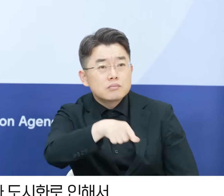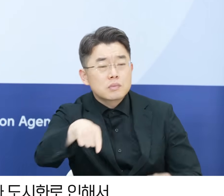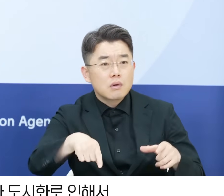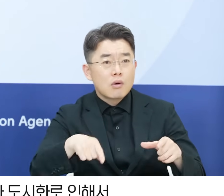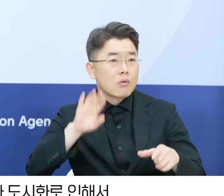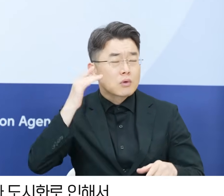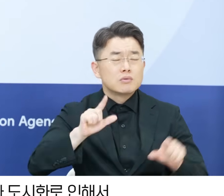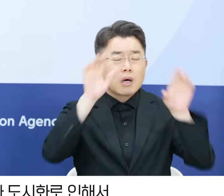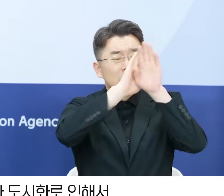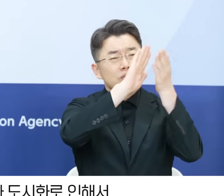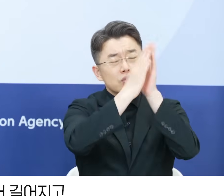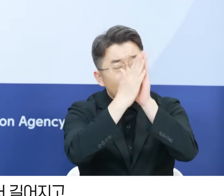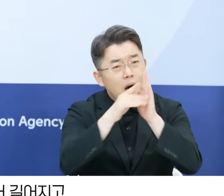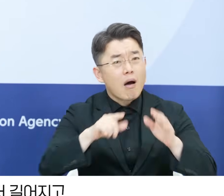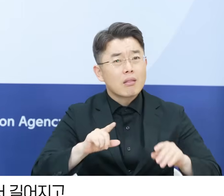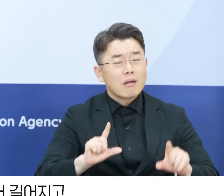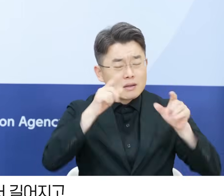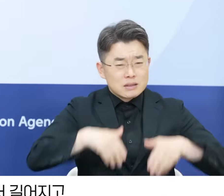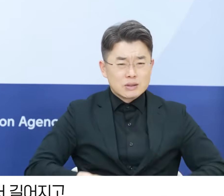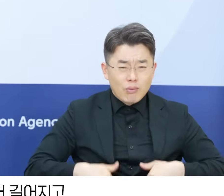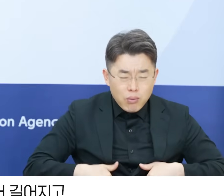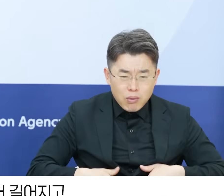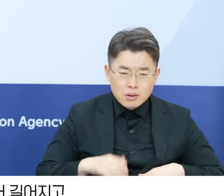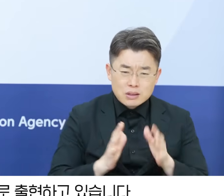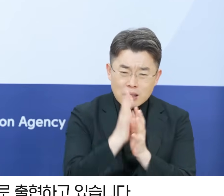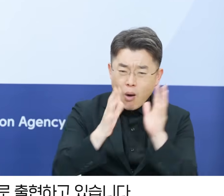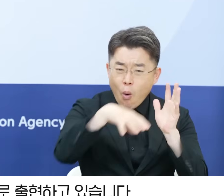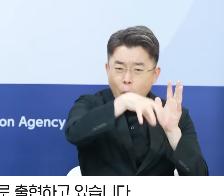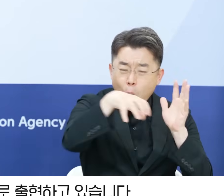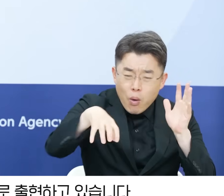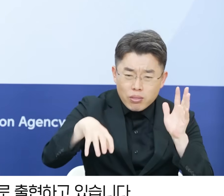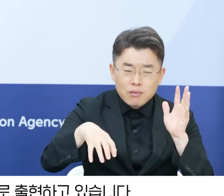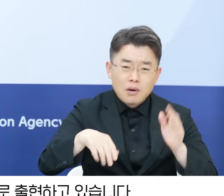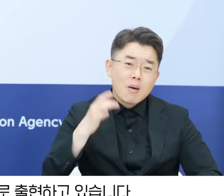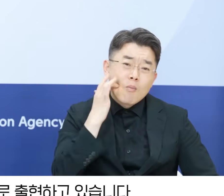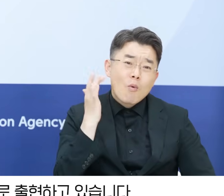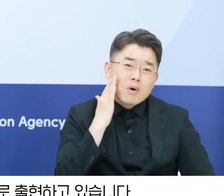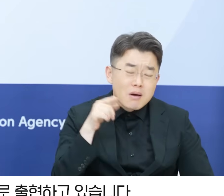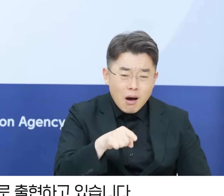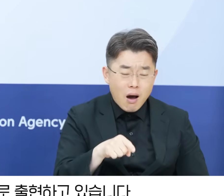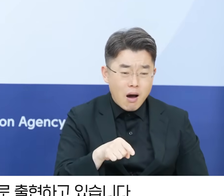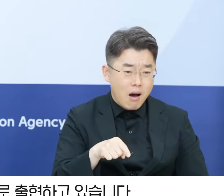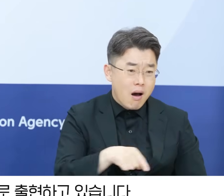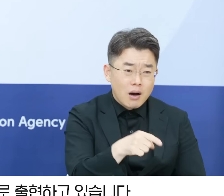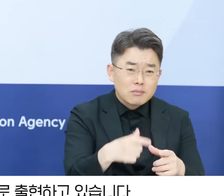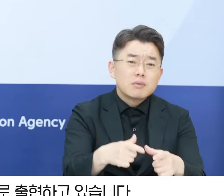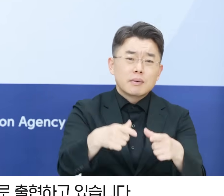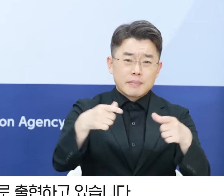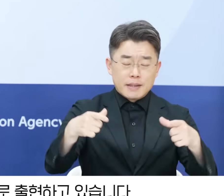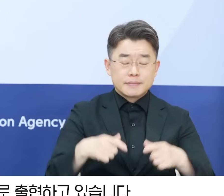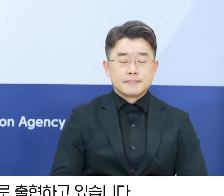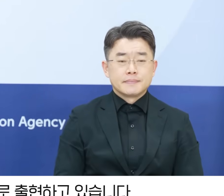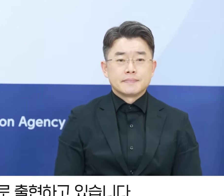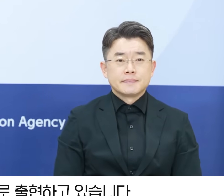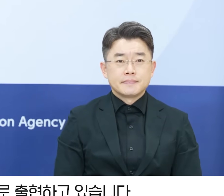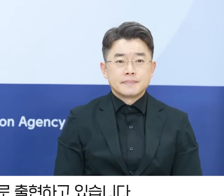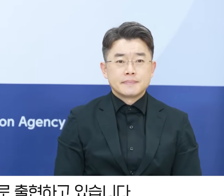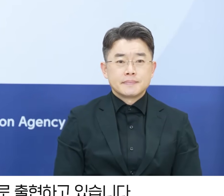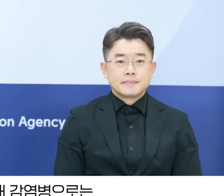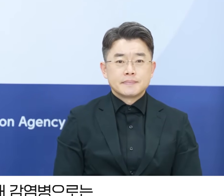상승과 도시화로 인해서 활동 시기가 더 길어지고 도심지에서도 높은 밀도로 출현하고